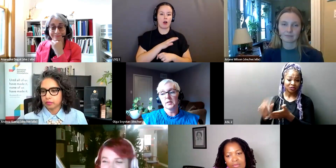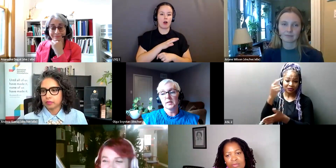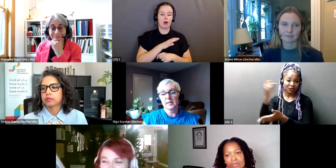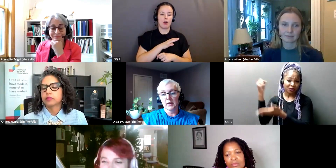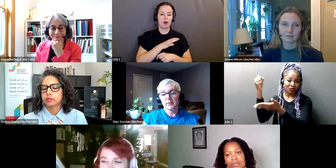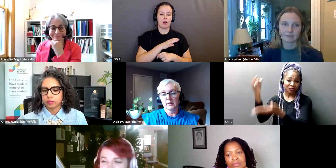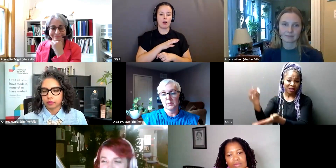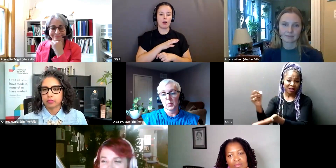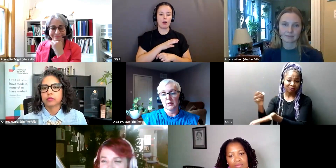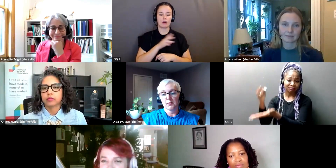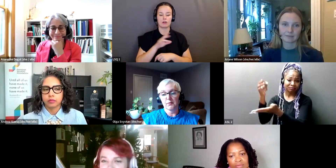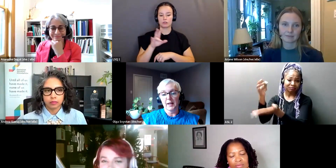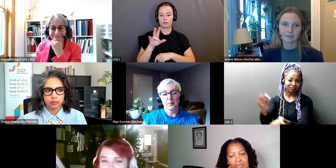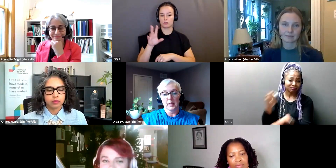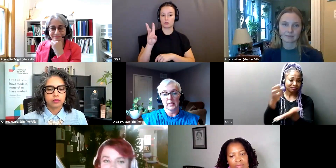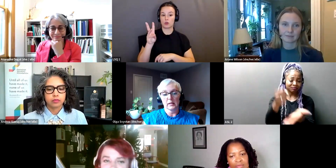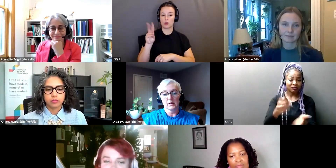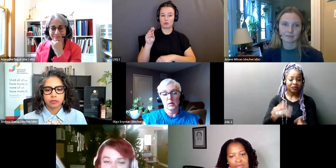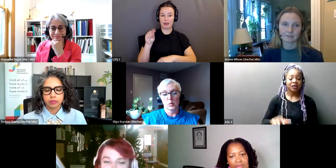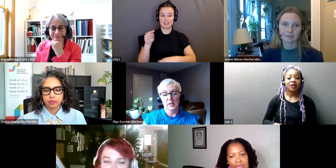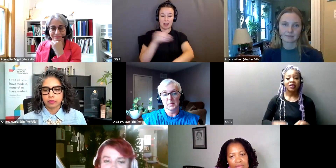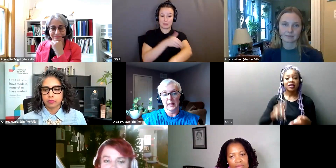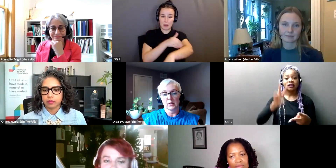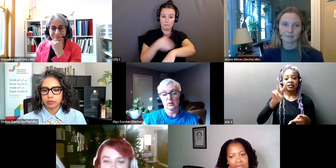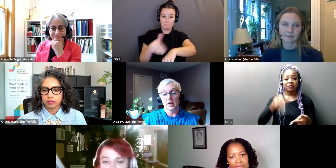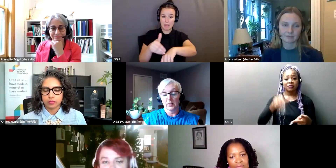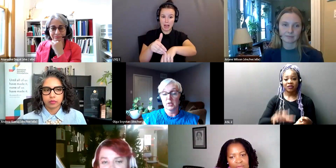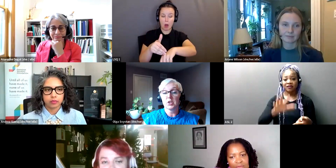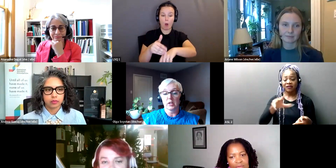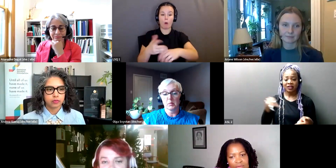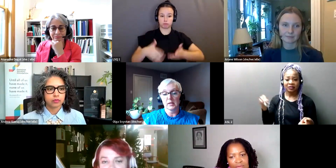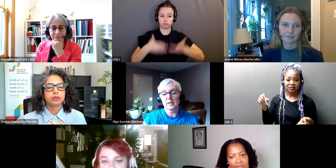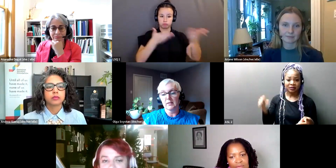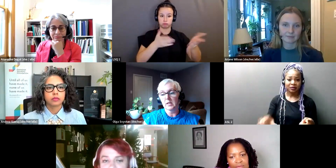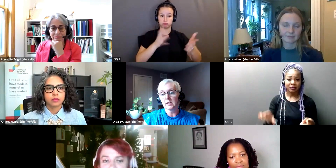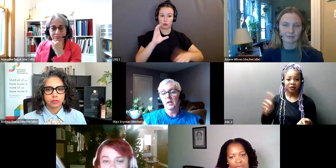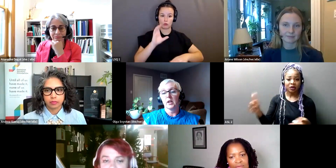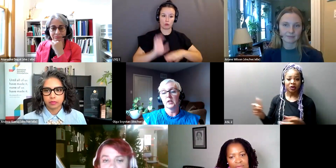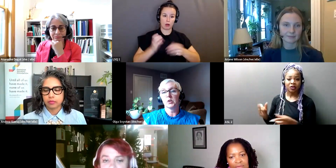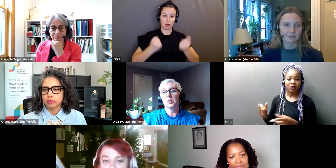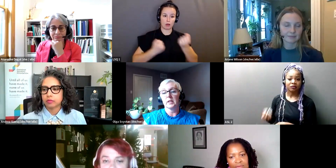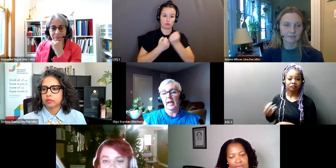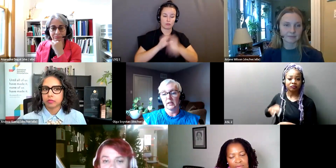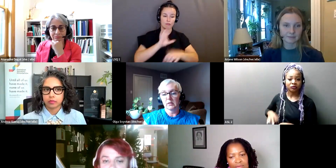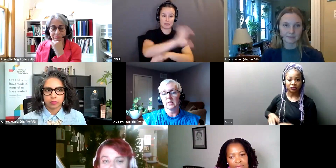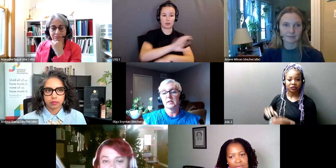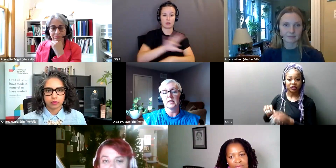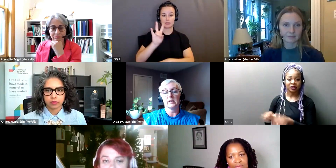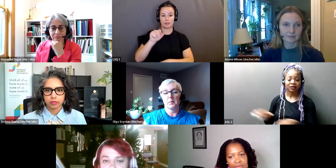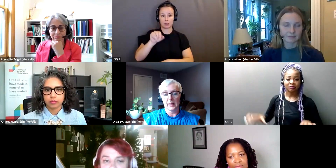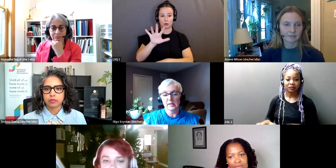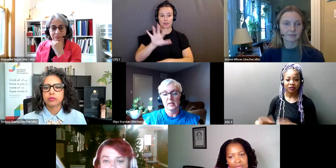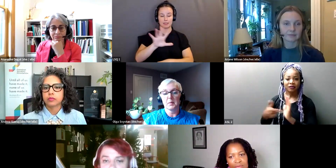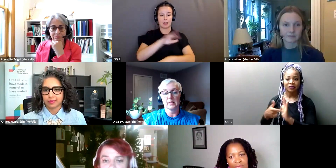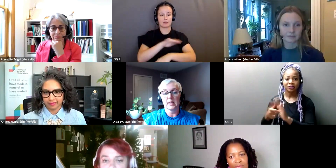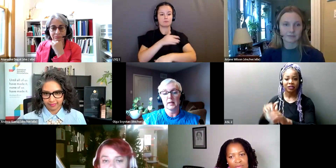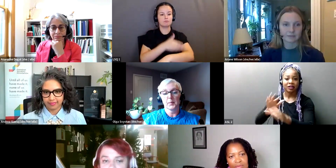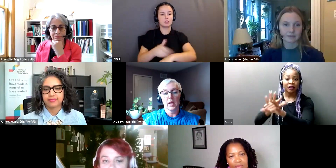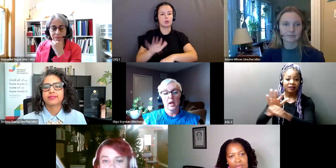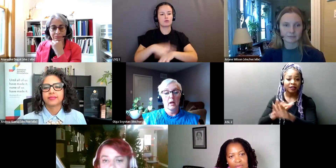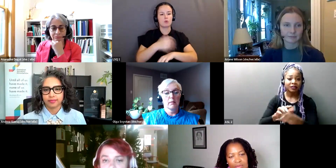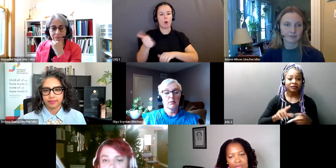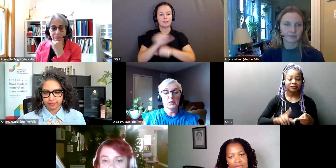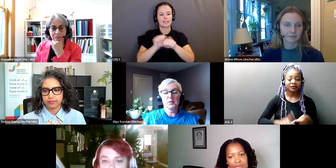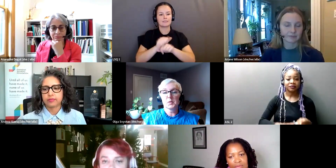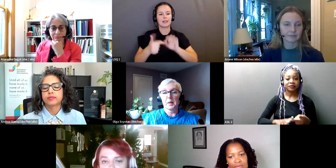Nous avons donné plus de 60 millions de dollars en subventions. 7,5 millions de dollars ont été dépensés dans d'autres activités caritatives,